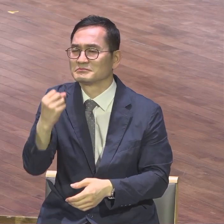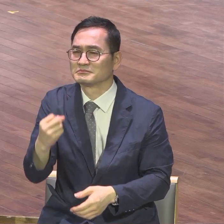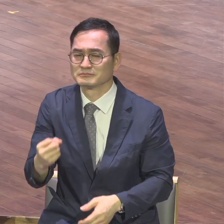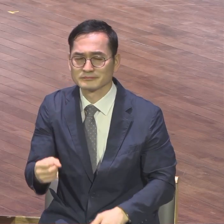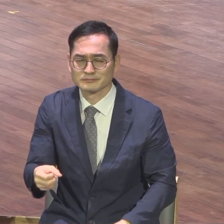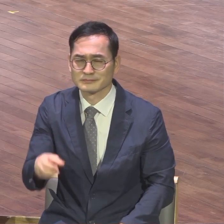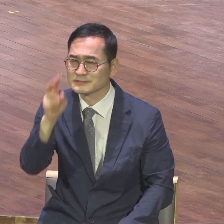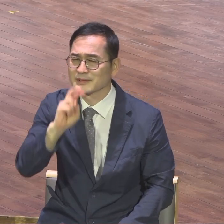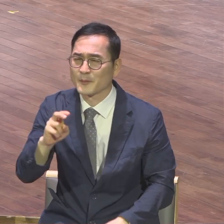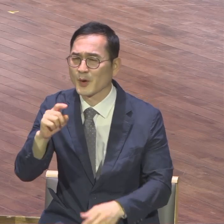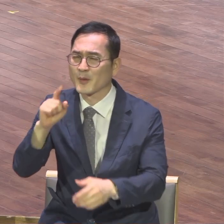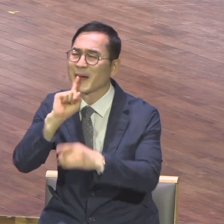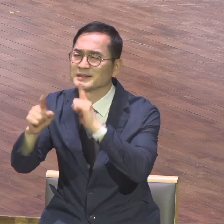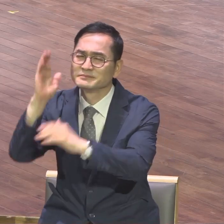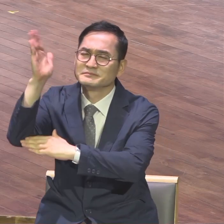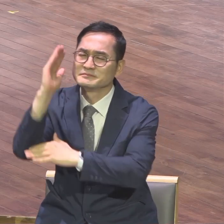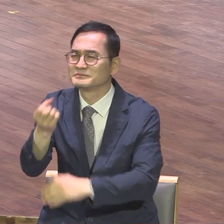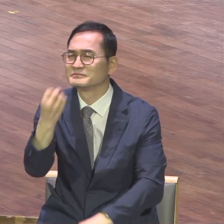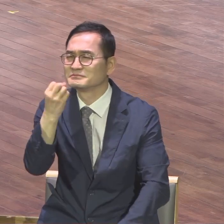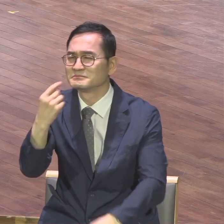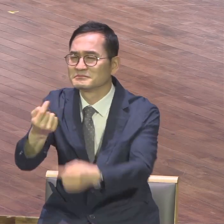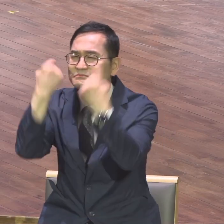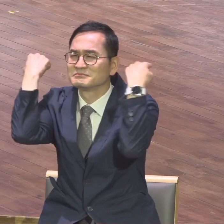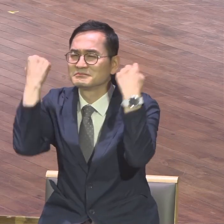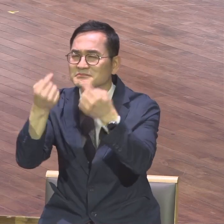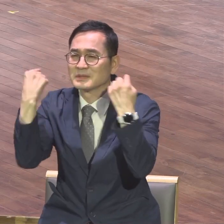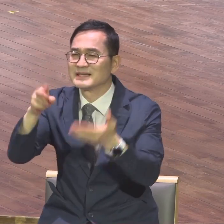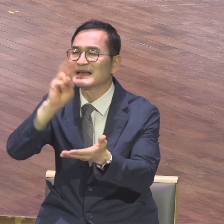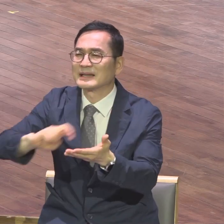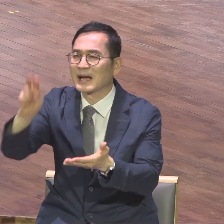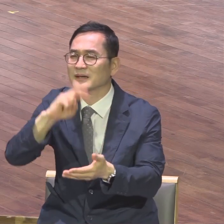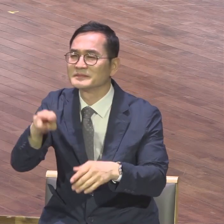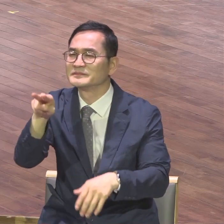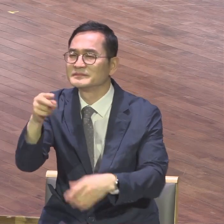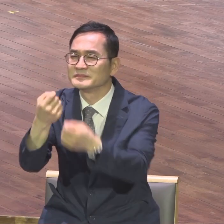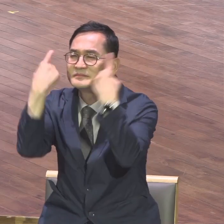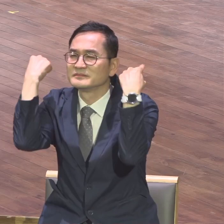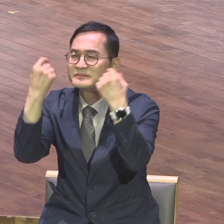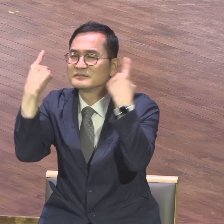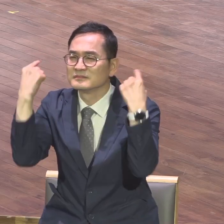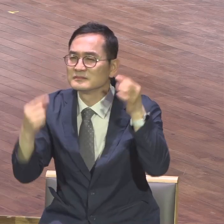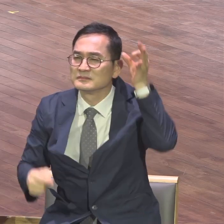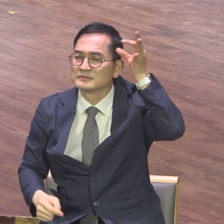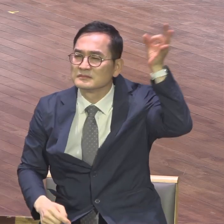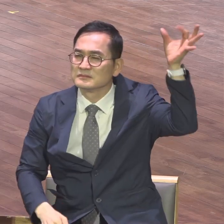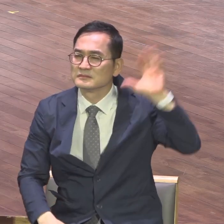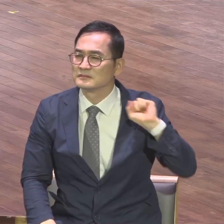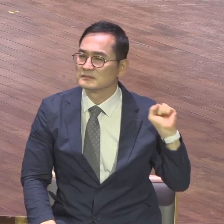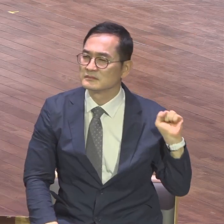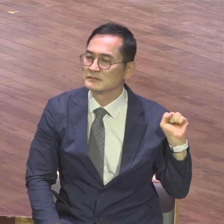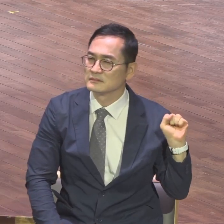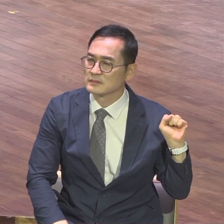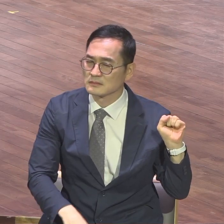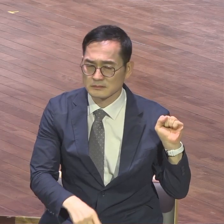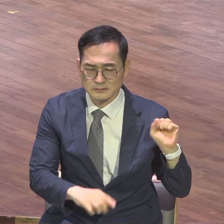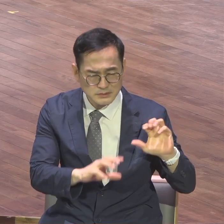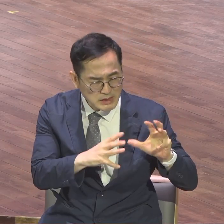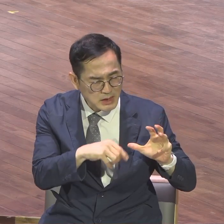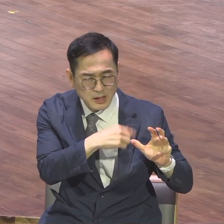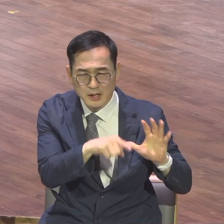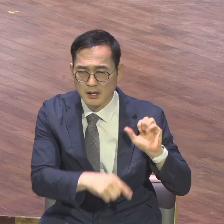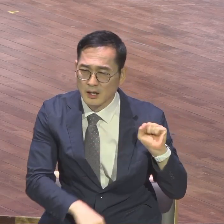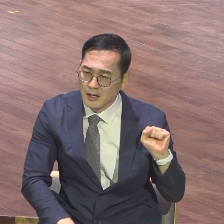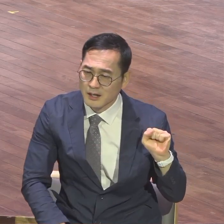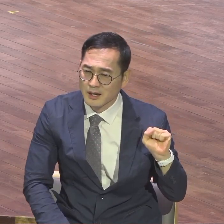대륙별 찬양대회 나하고 아무 상관없어. 부딪히지도 않아. 왜? 육에 속에 사니까. 육신의 것이 모든